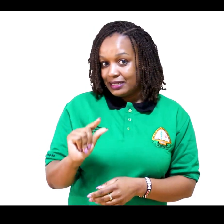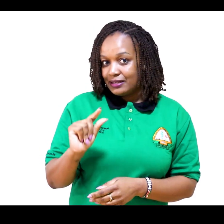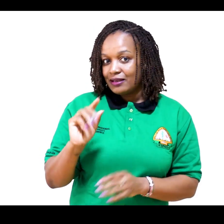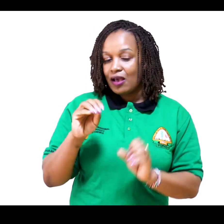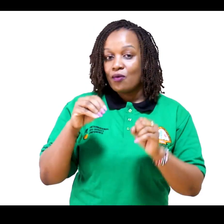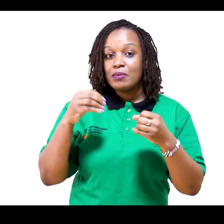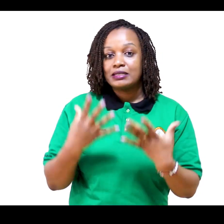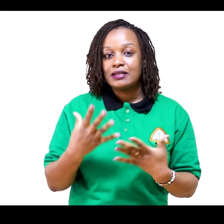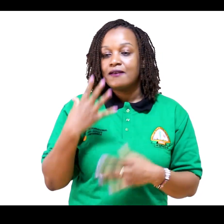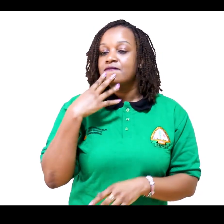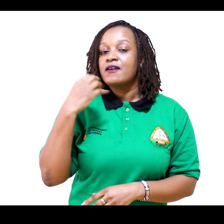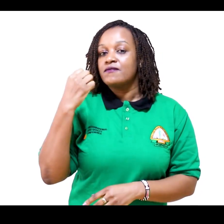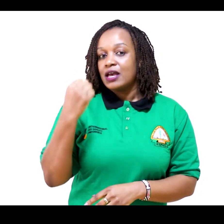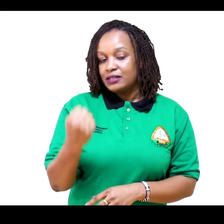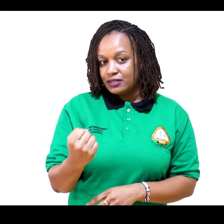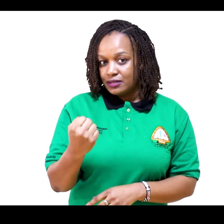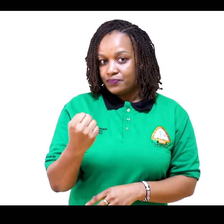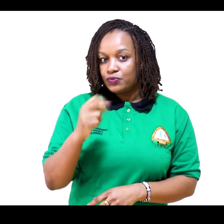2,500 kilo, shilingi 500.